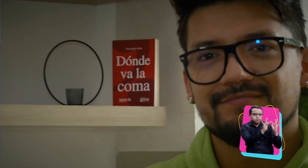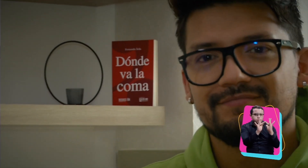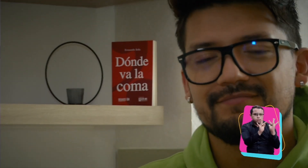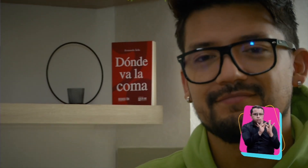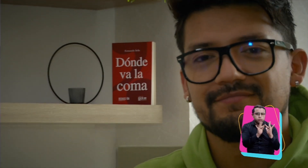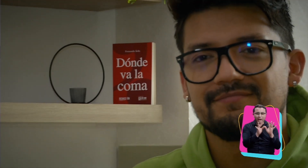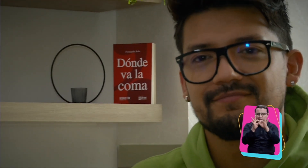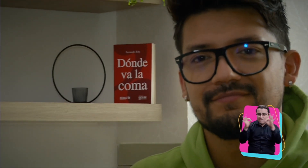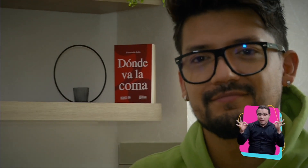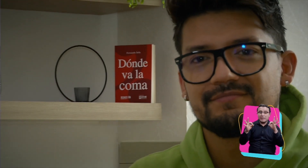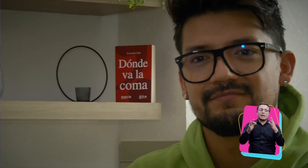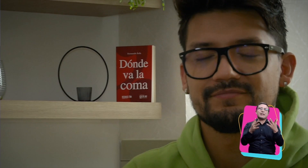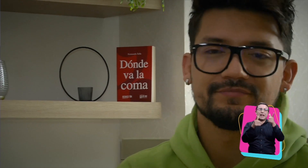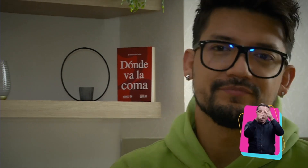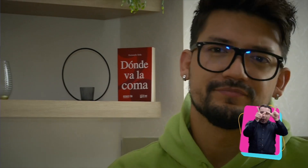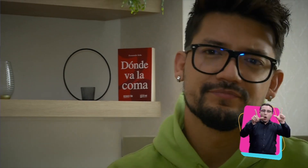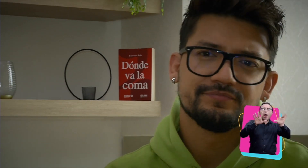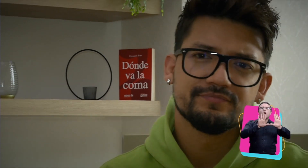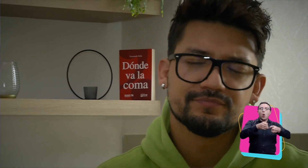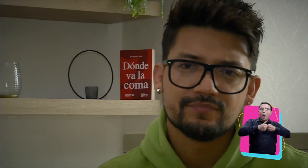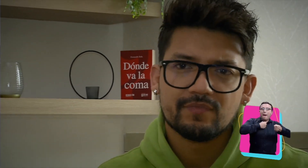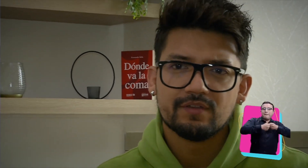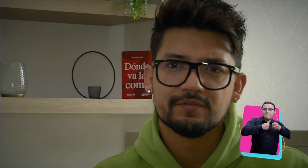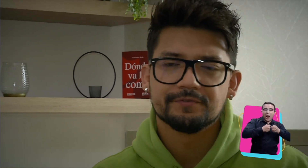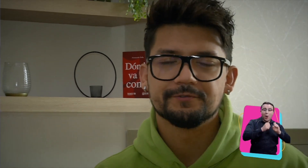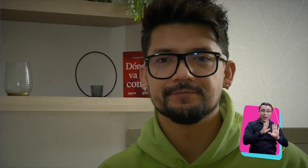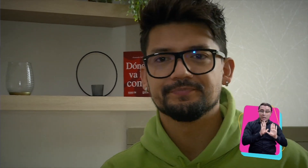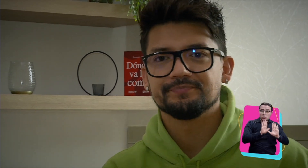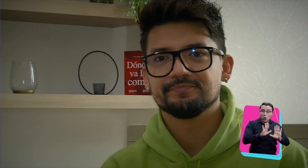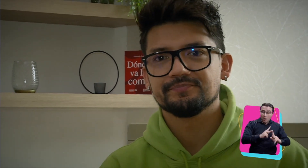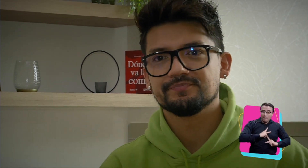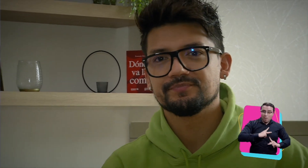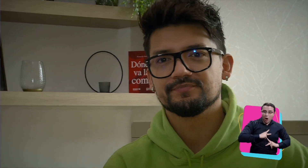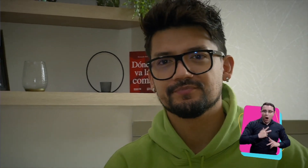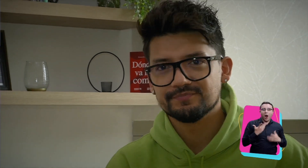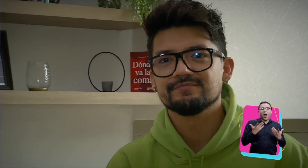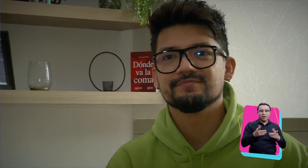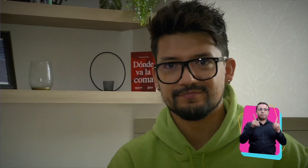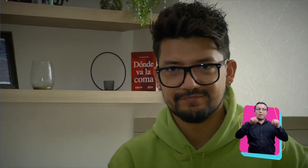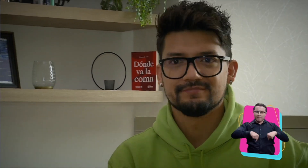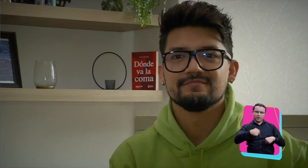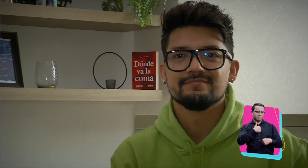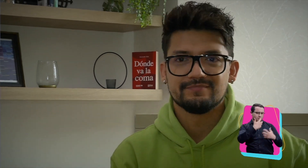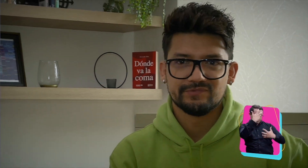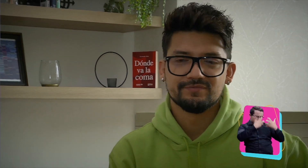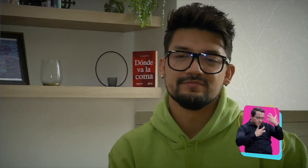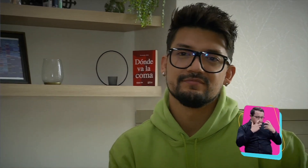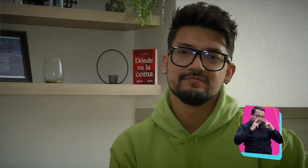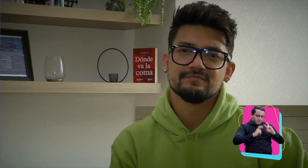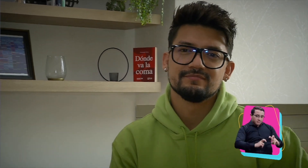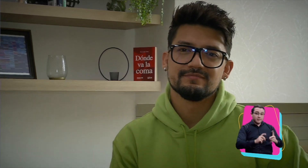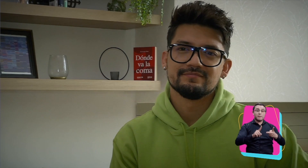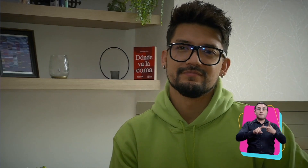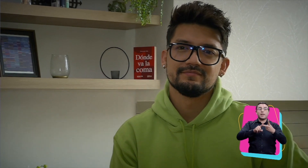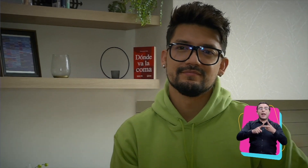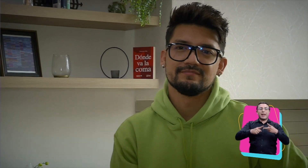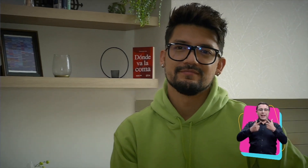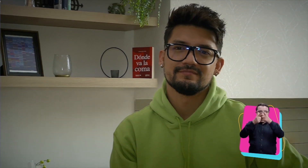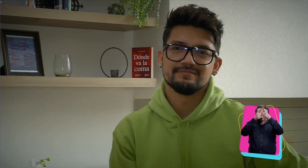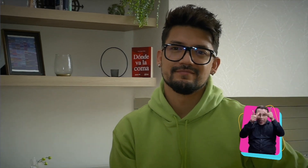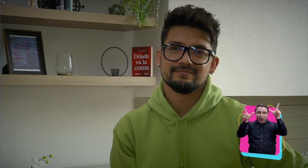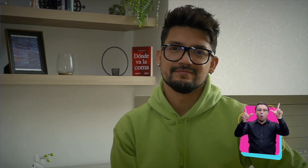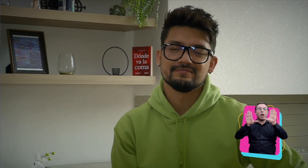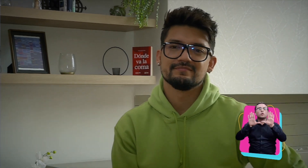es específicamente el lenguaje periodístico, pues ahí también me he detenido mucho. El lenguaje